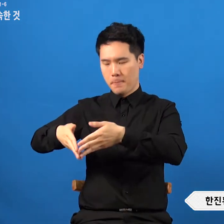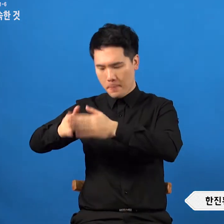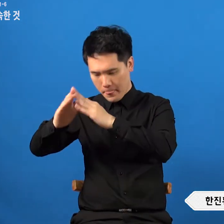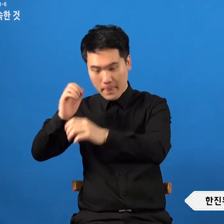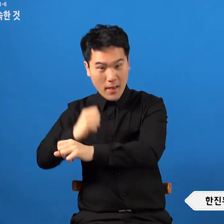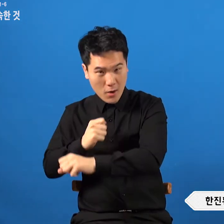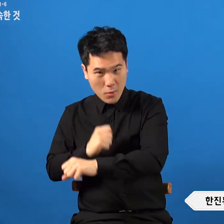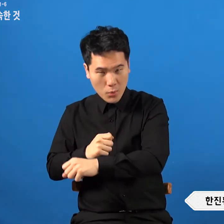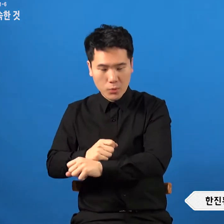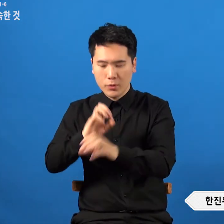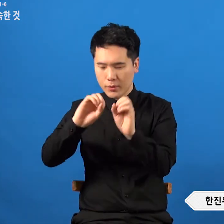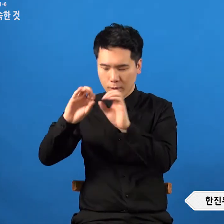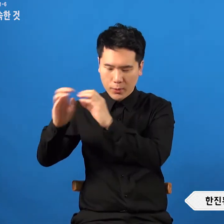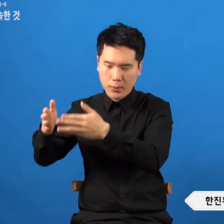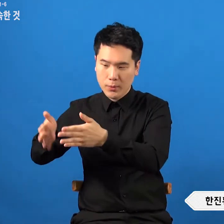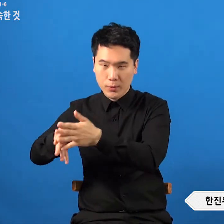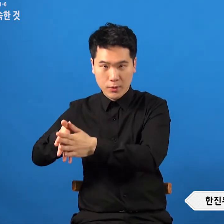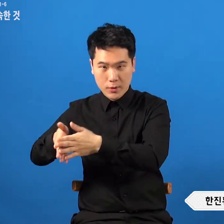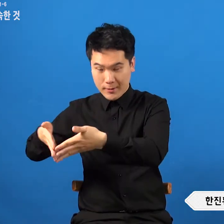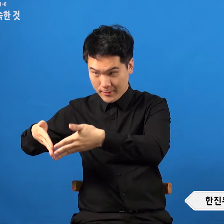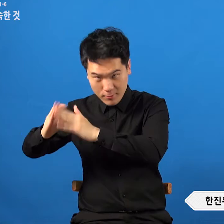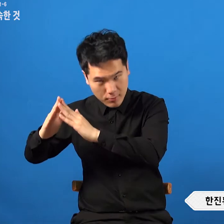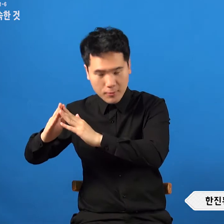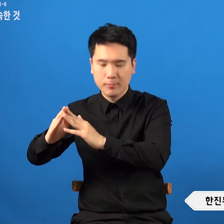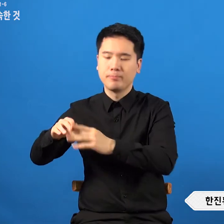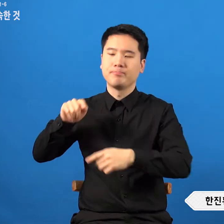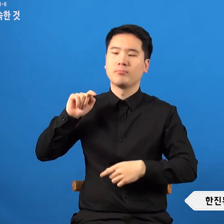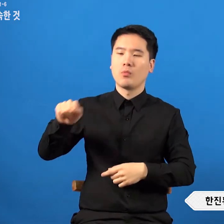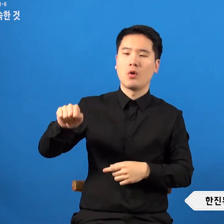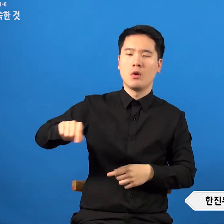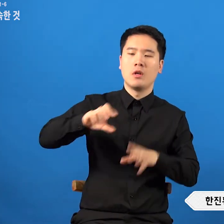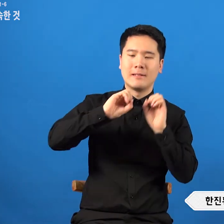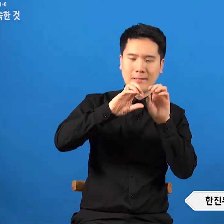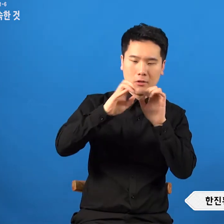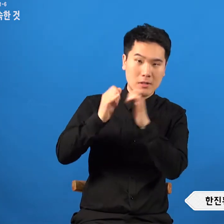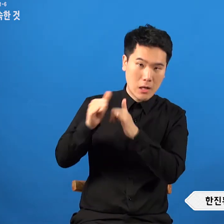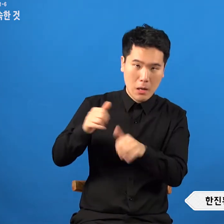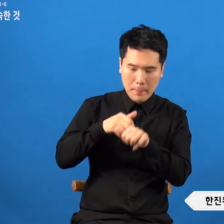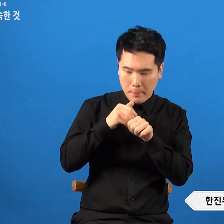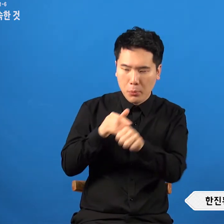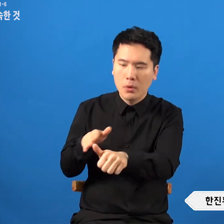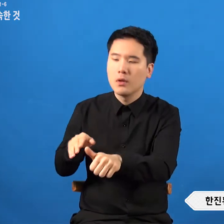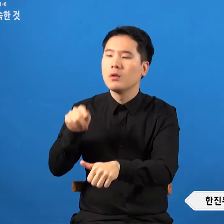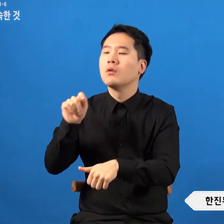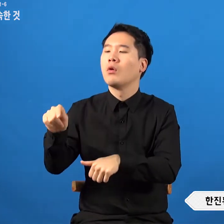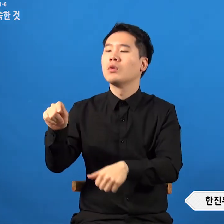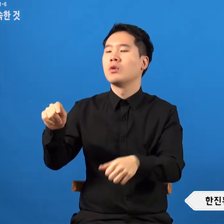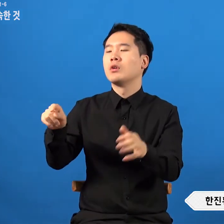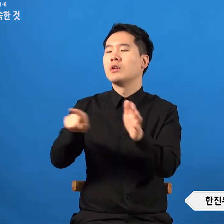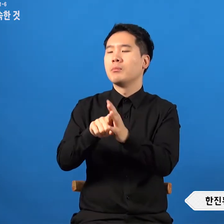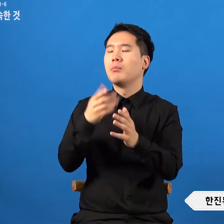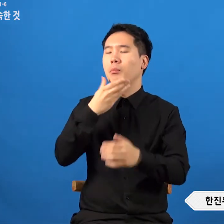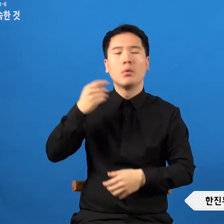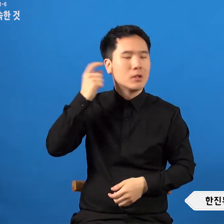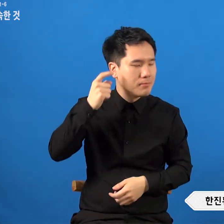사역자들을 양성하게 하시고 그 사역자들 통해서 소수부족의 수많은 교회들을 세우게